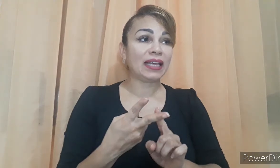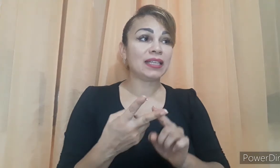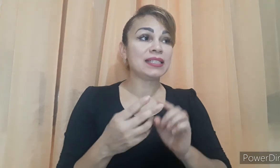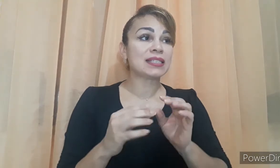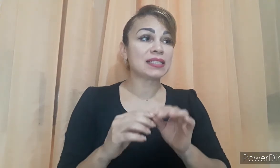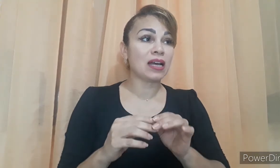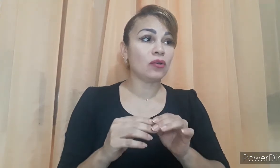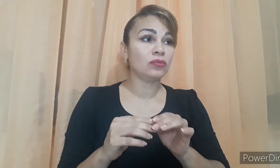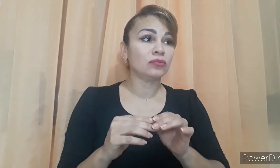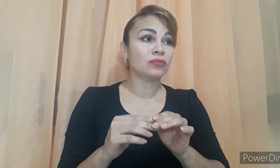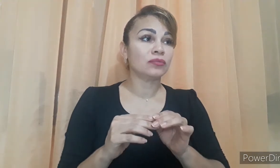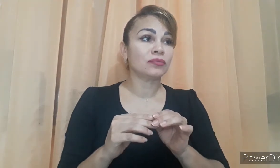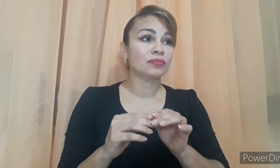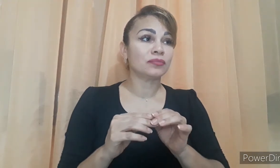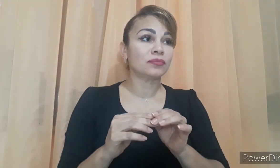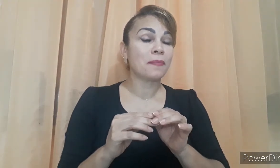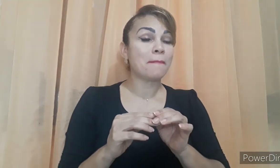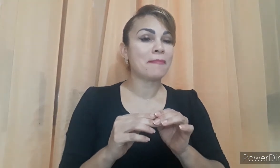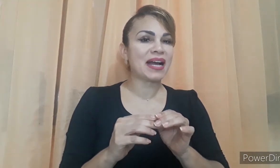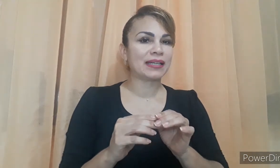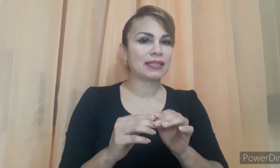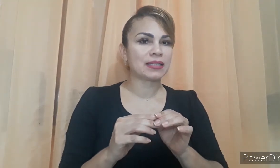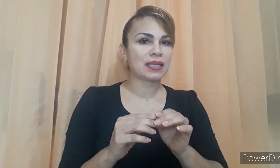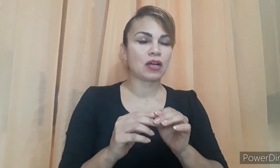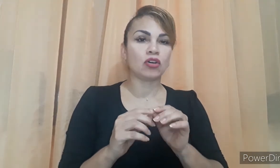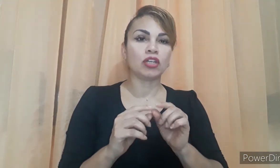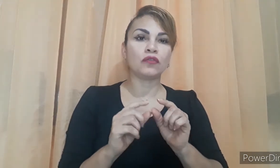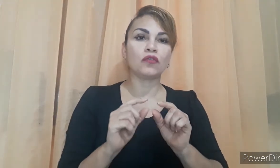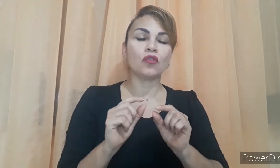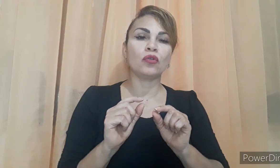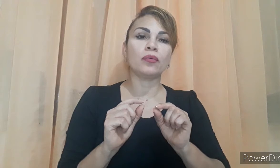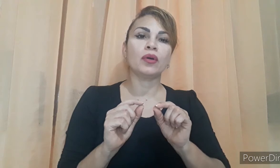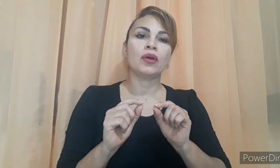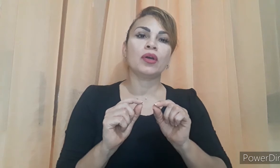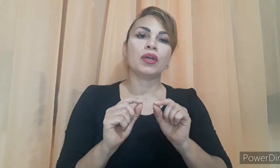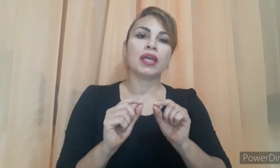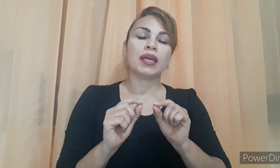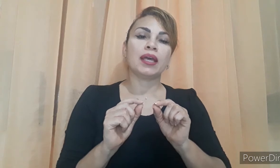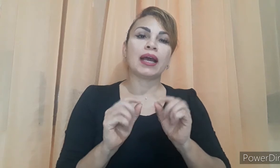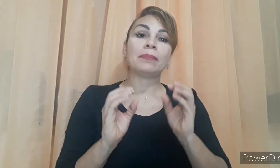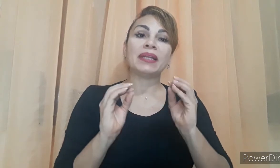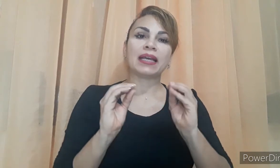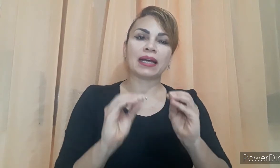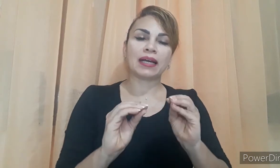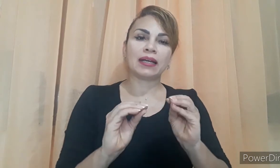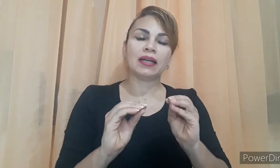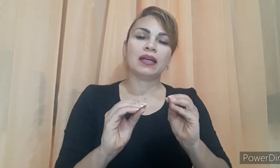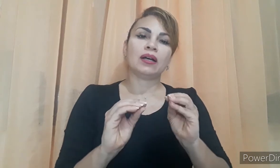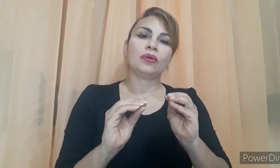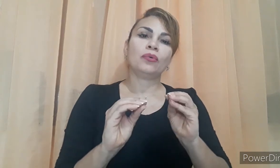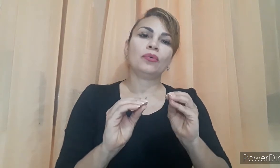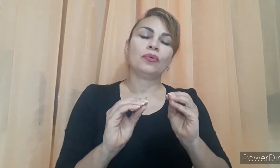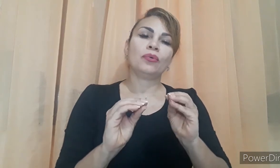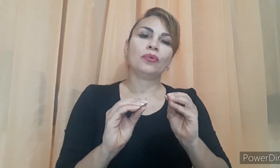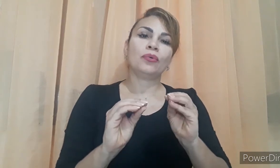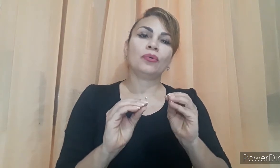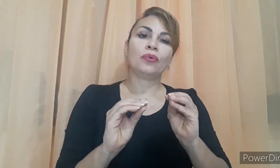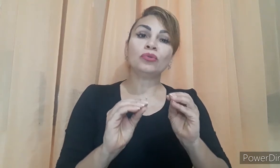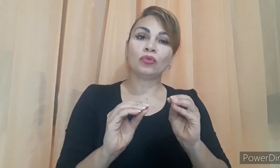Elas são magras. Agora eu vou aplicar o